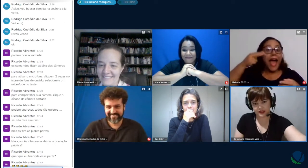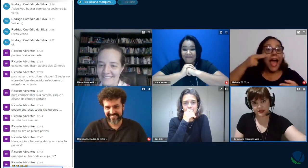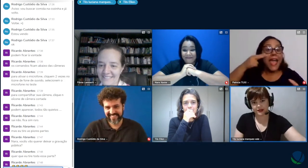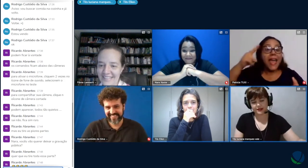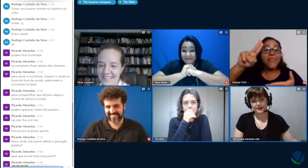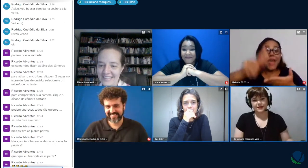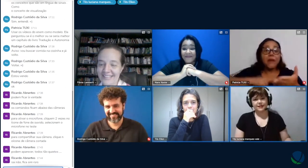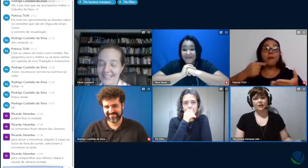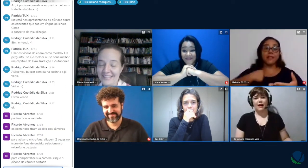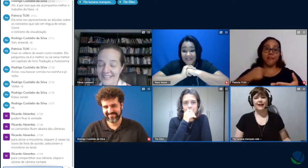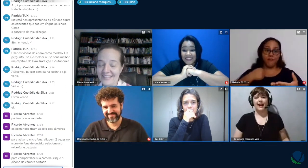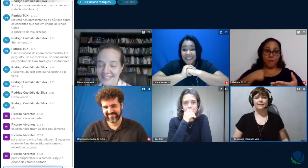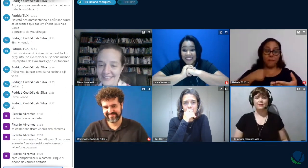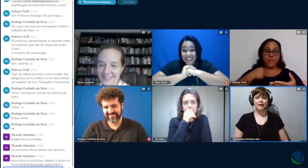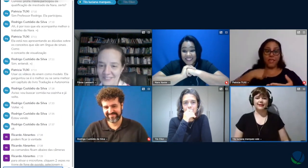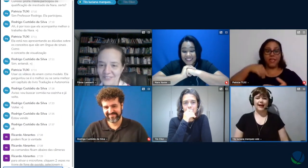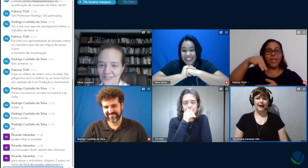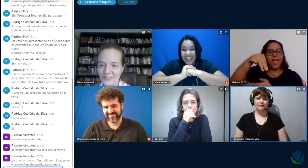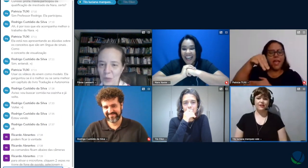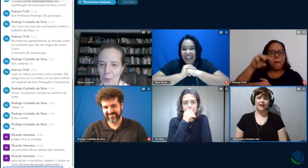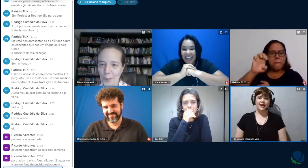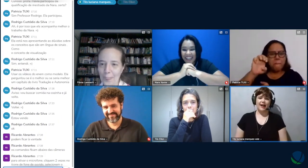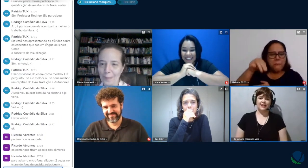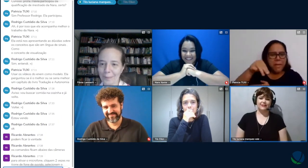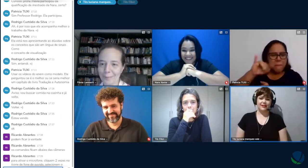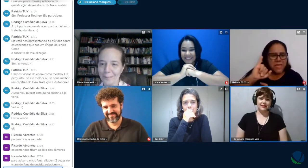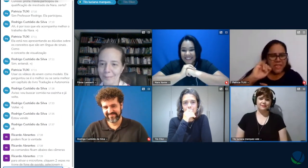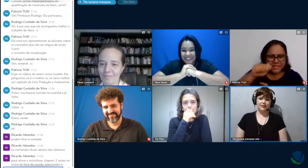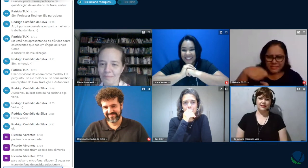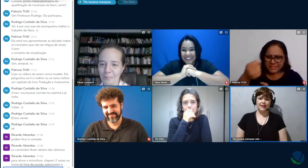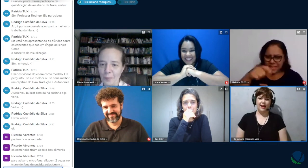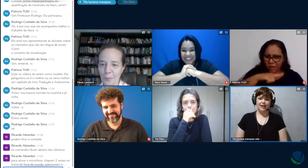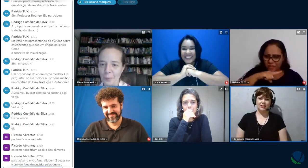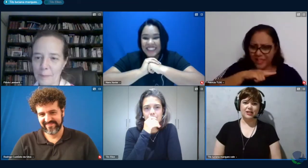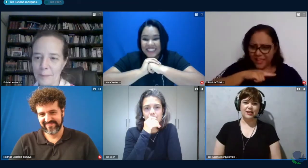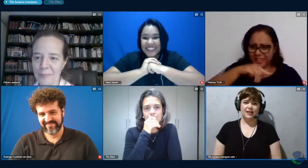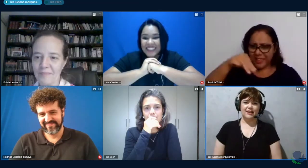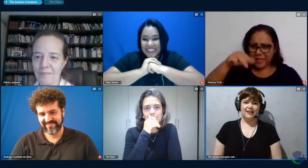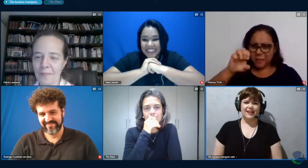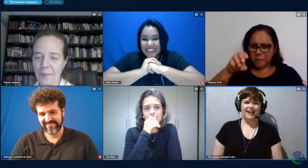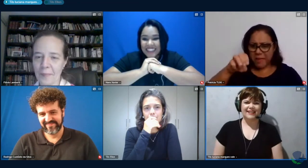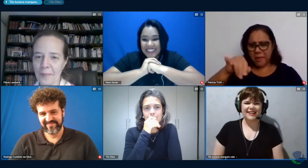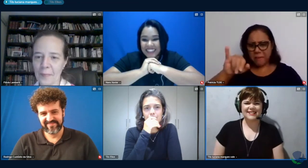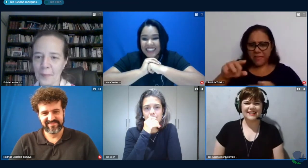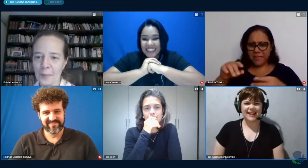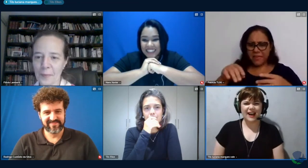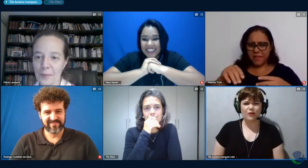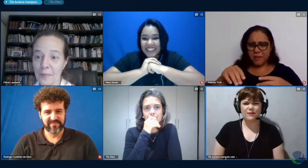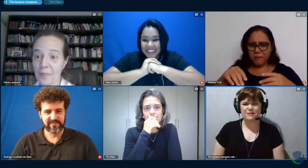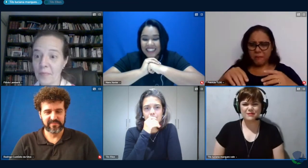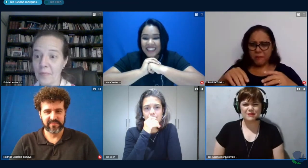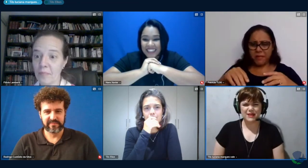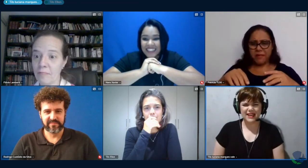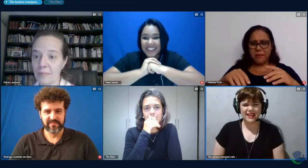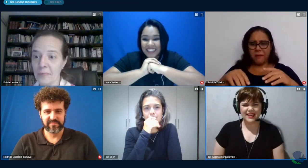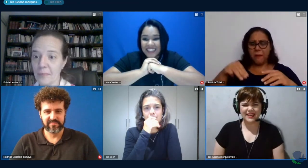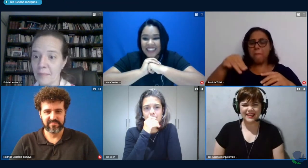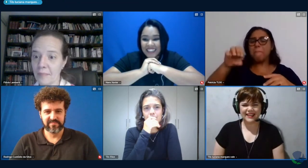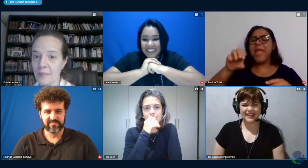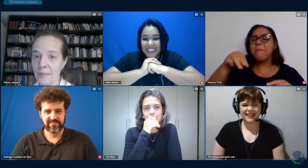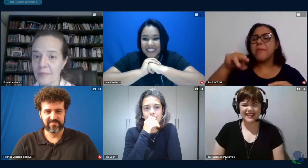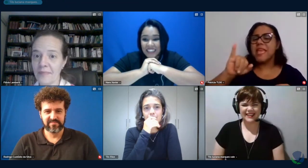de você. Então, a Nara me mandava, às vezes, mensagem, tem sinal para mimimi?